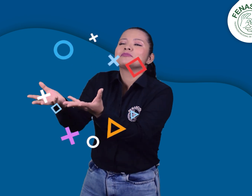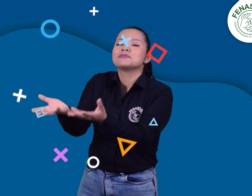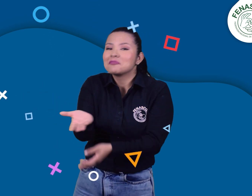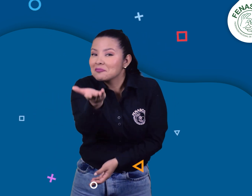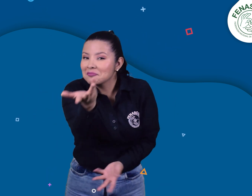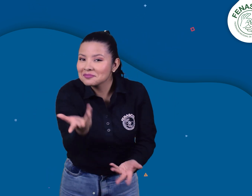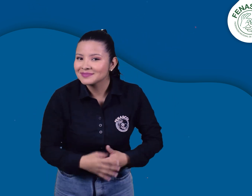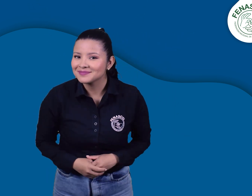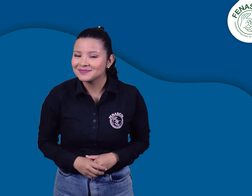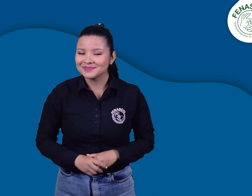compartir? Cuéntanos.